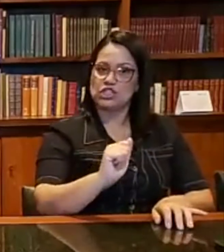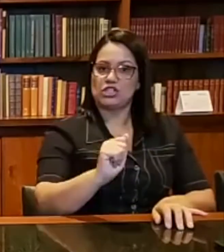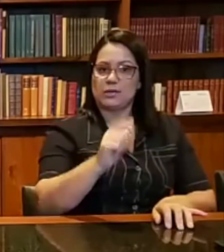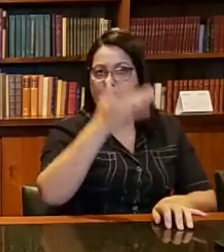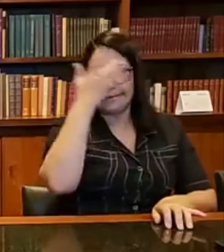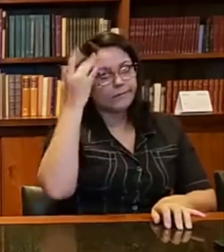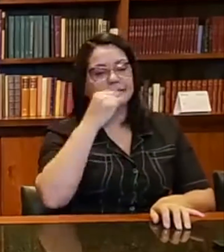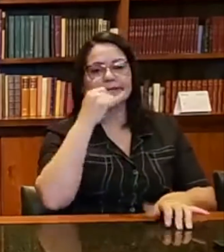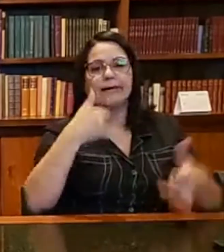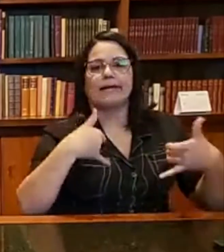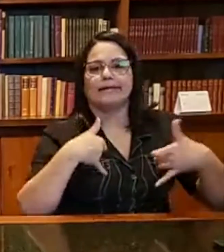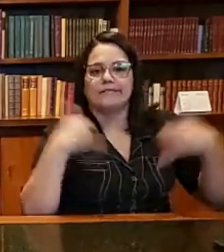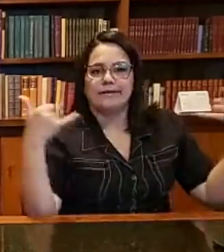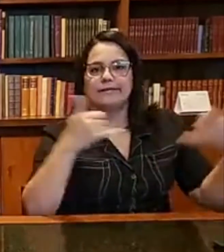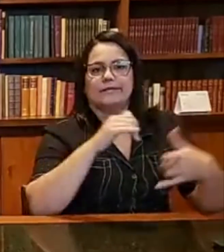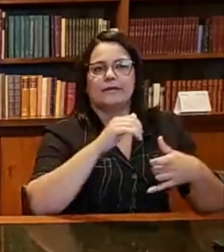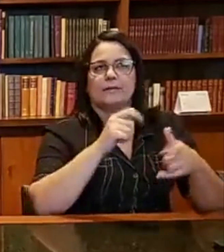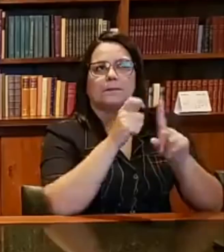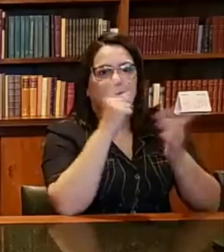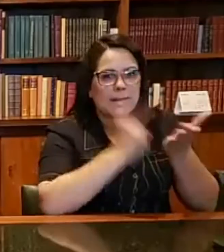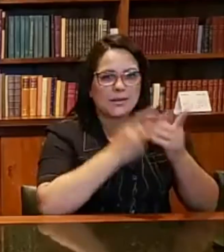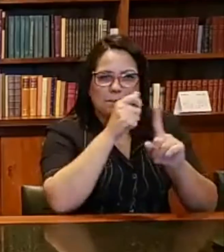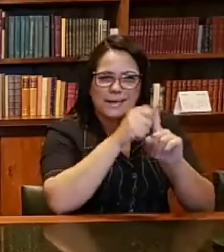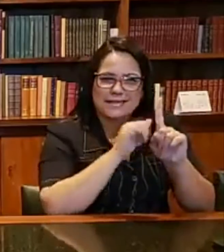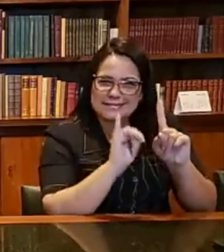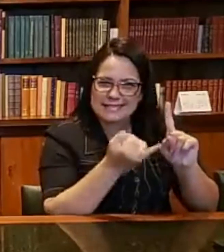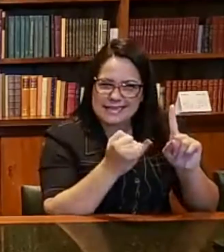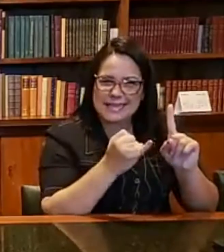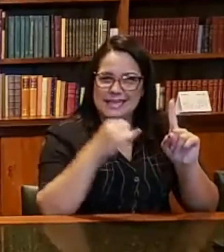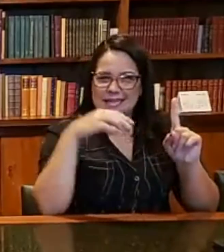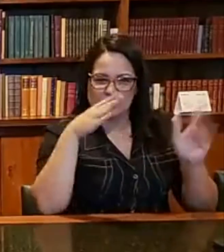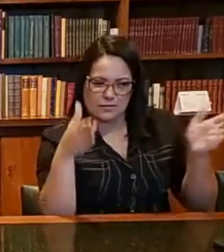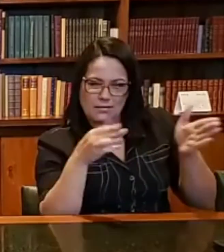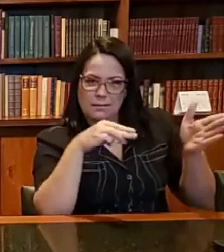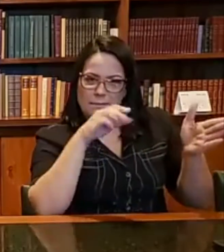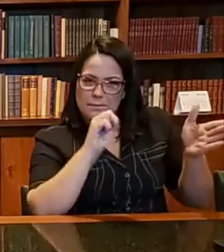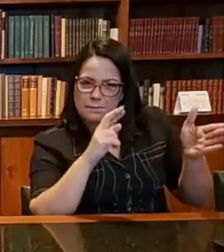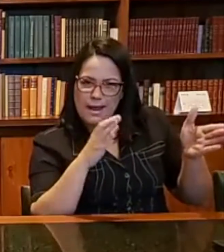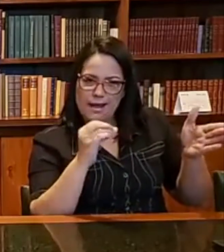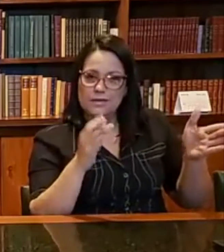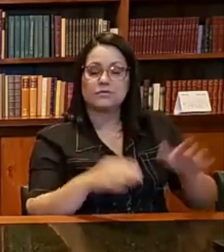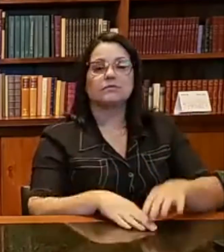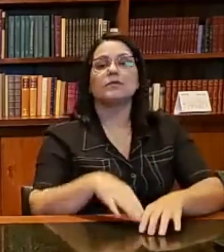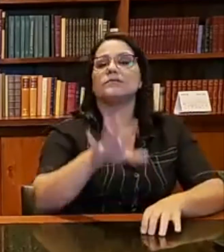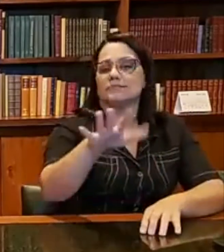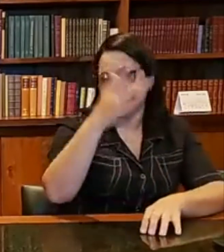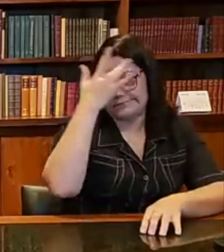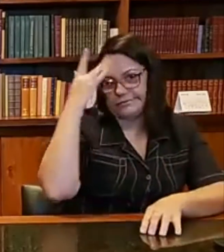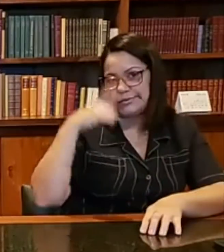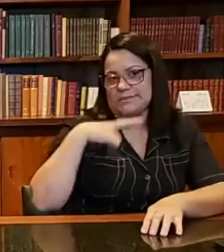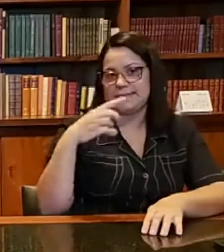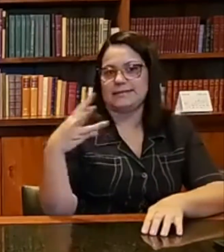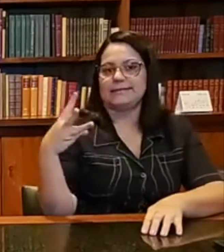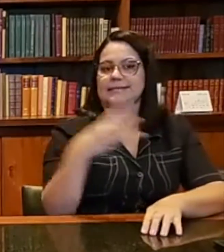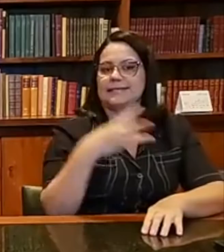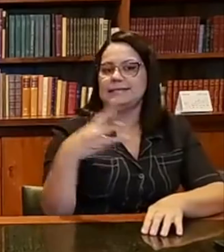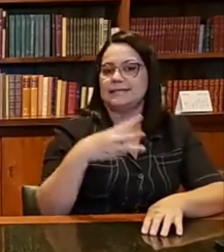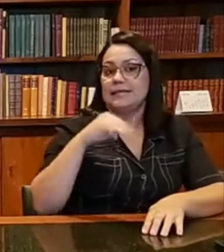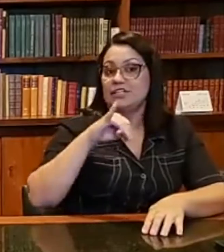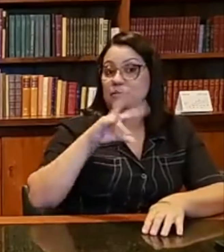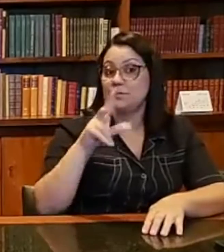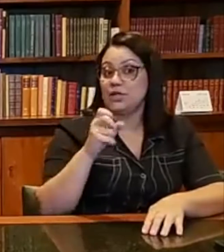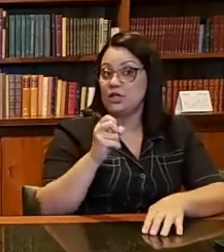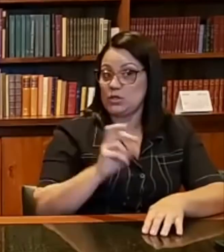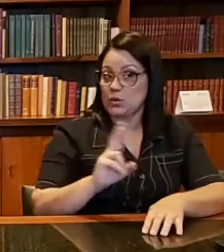quem faz aniversário em janeiro, fevereiro e março, se não me engano. Isso. Nós já temos, presidente, 33 milhões e 200 que já foram